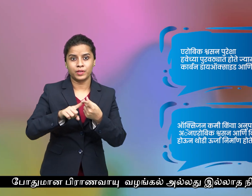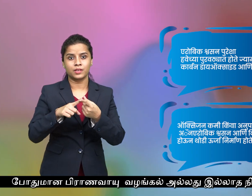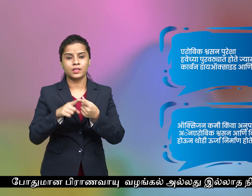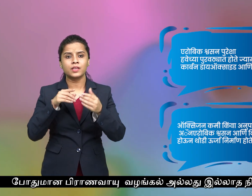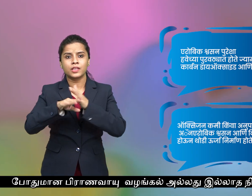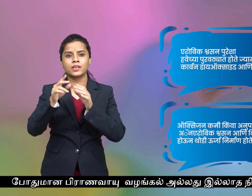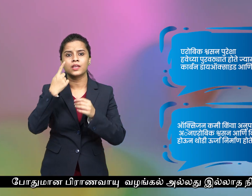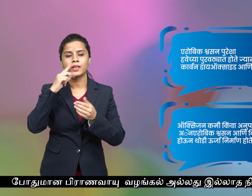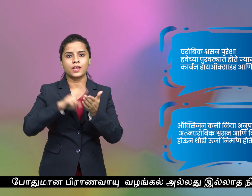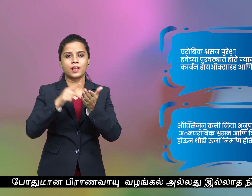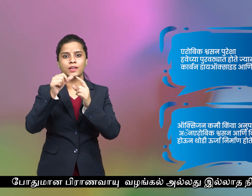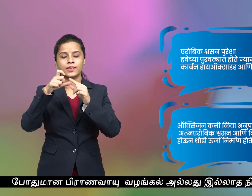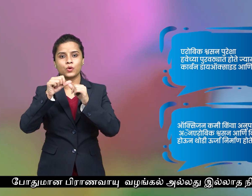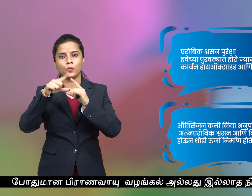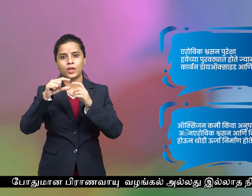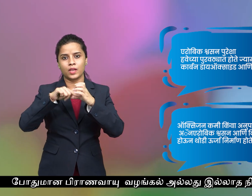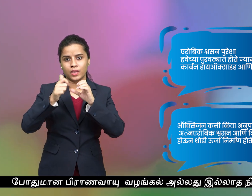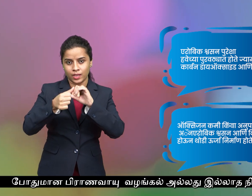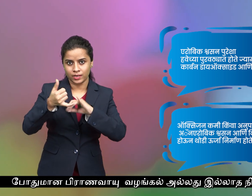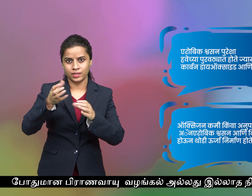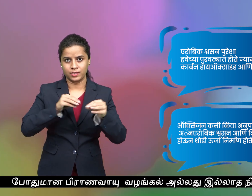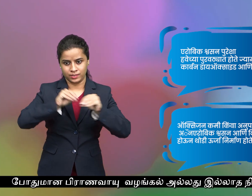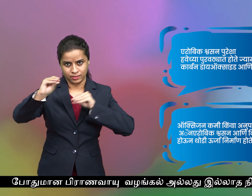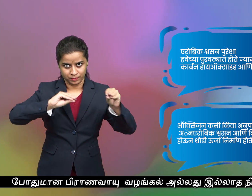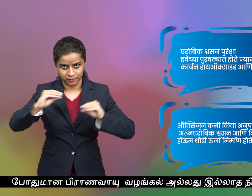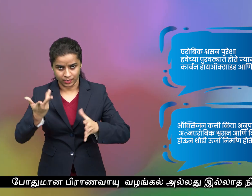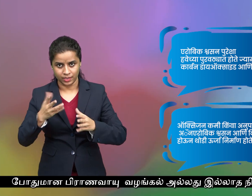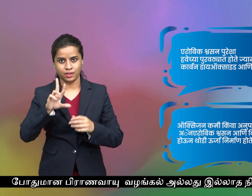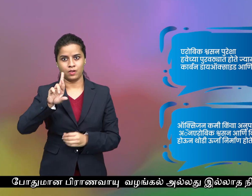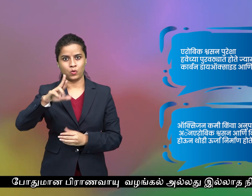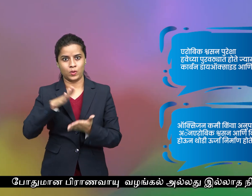போதுமான பிராணவாயு வழங்கல் அல்லது இல்லாத நிலையில் நிகழ்கின்றன.